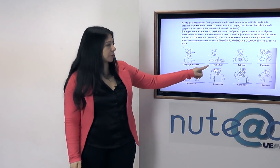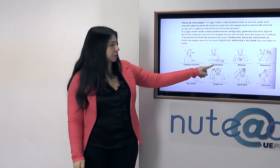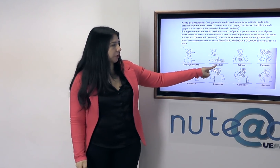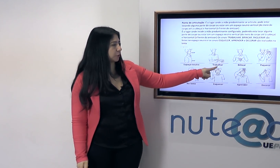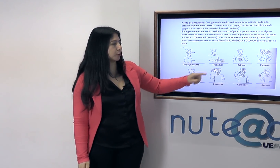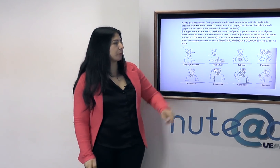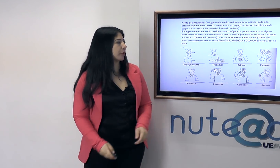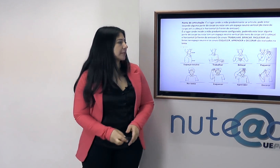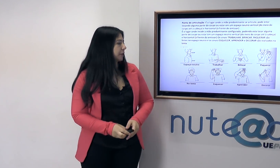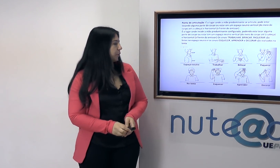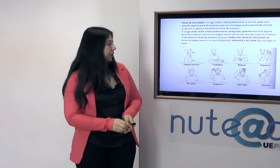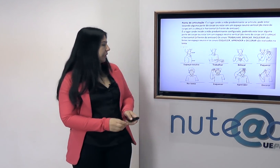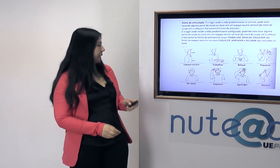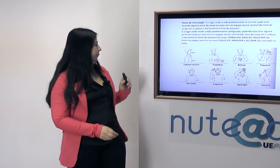espaço neutro. Por exemplo, aqui,